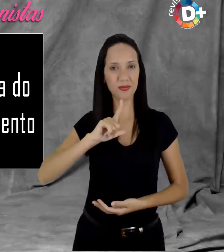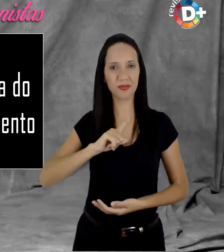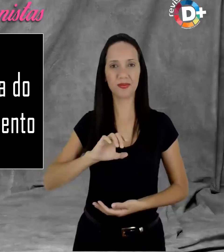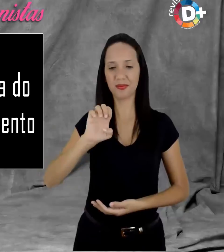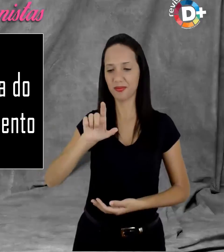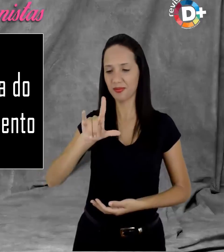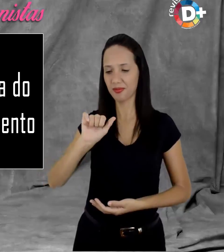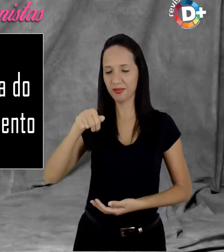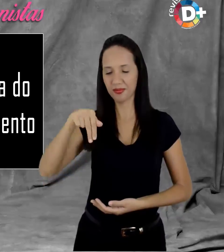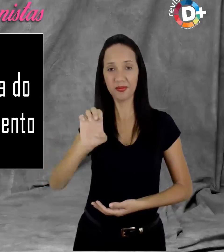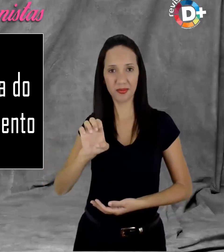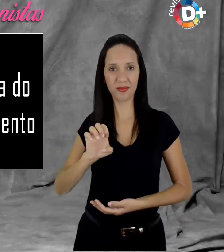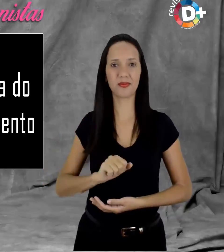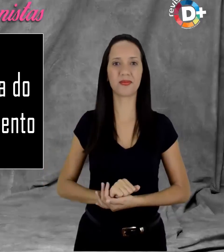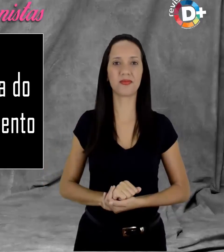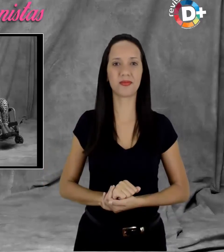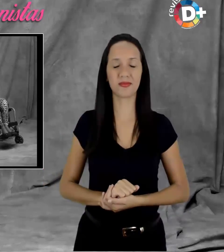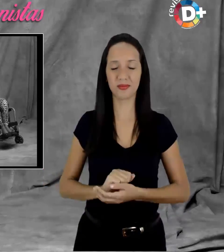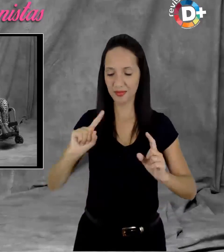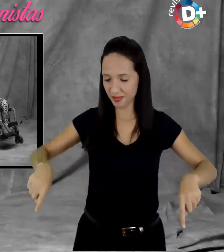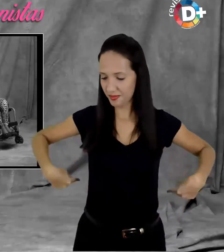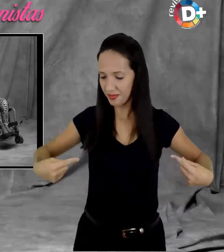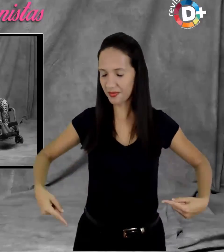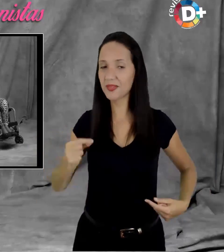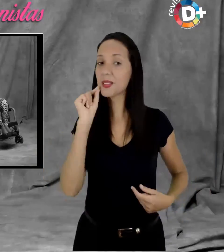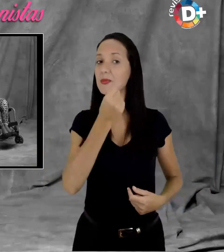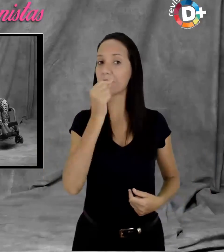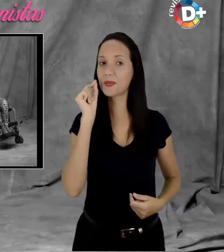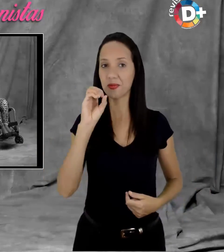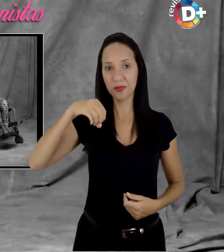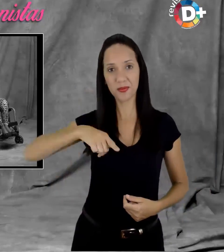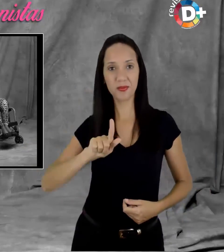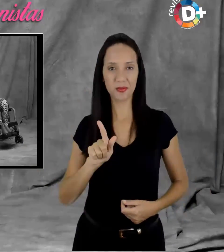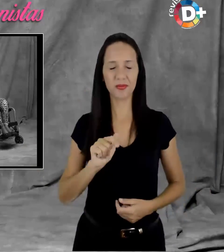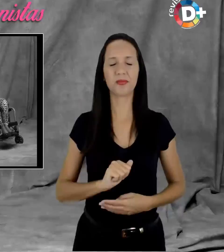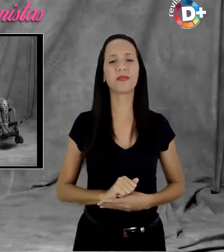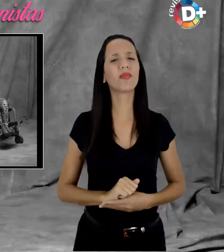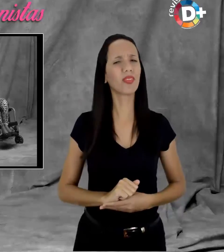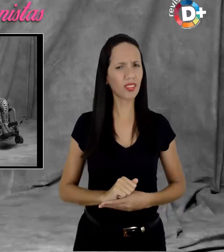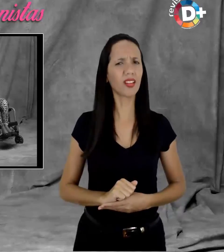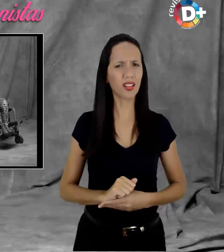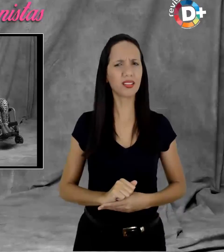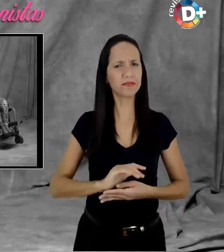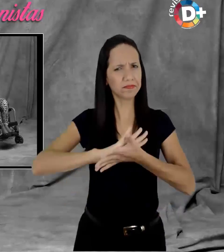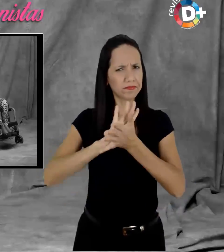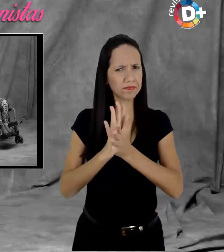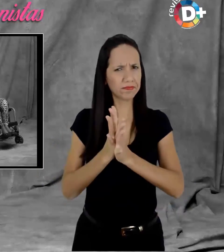Ressalta Eliane Lemos Osóris, da Entre Rodas e Batom. Um paradigma interessante, porque